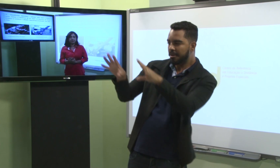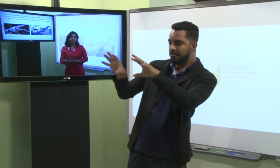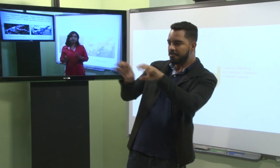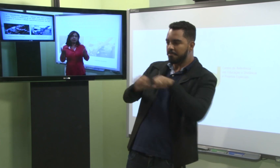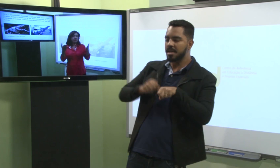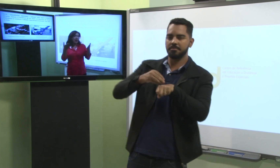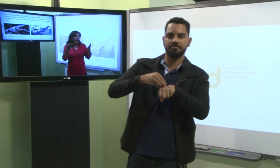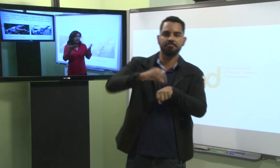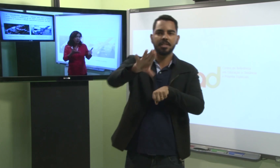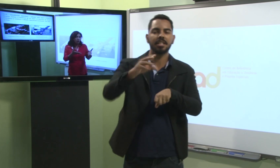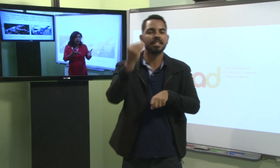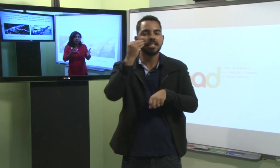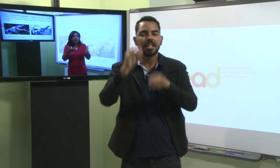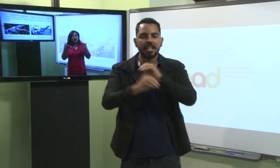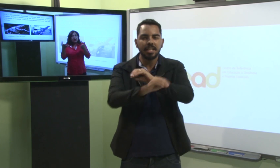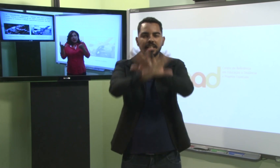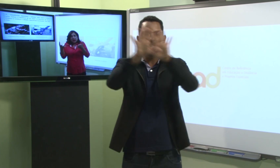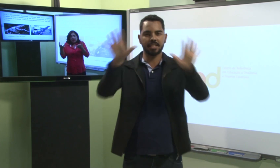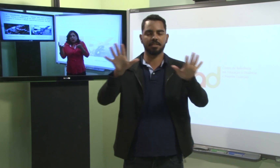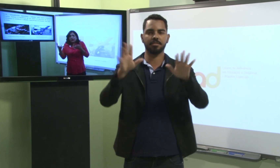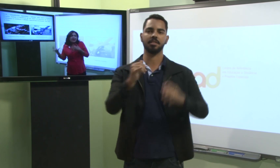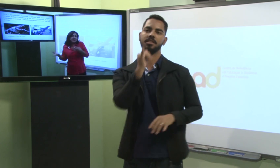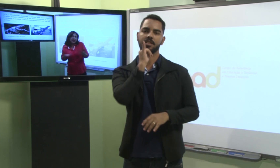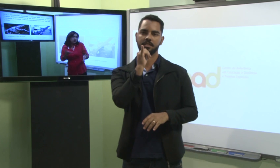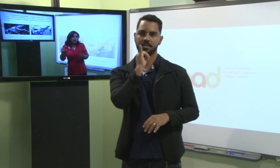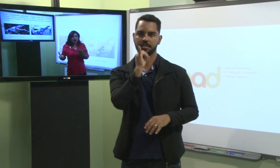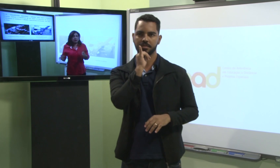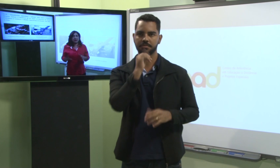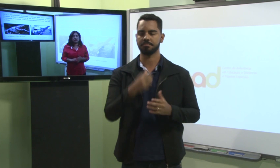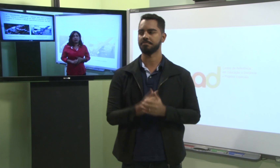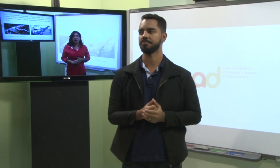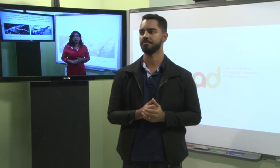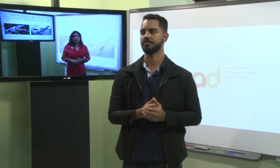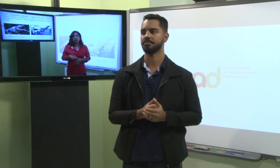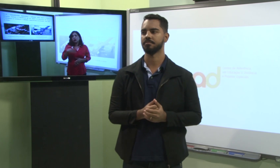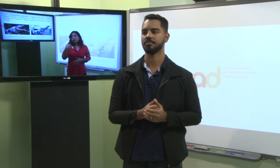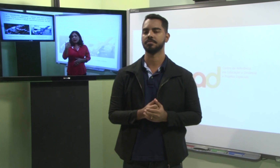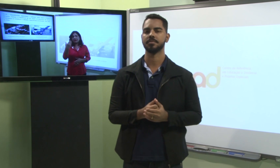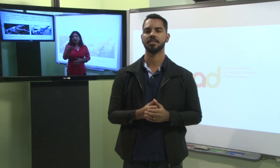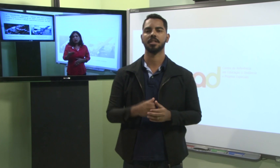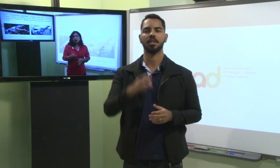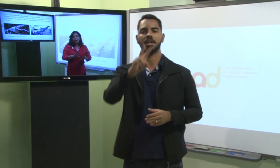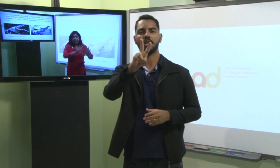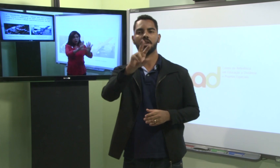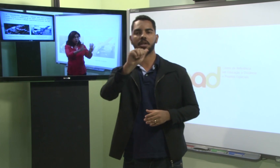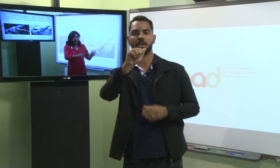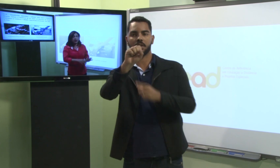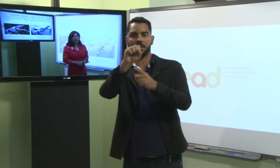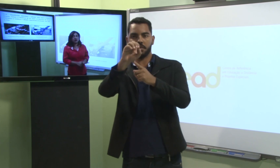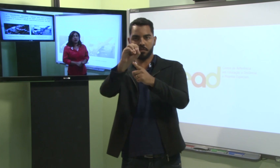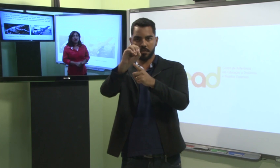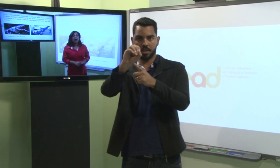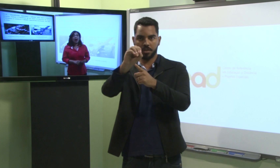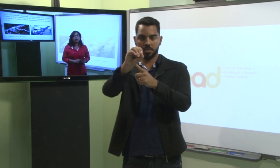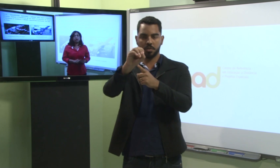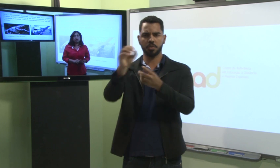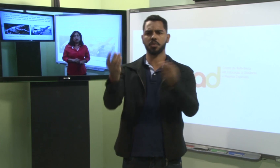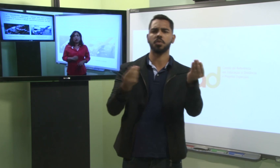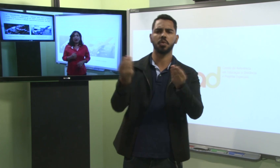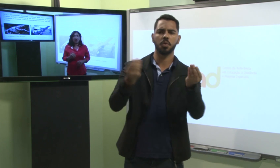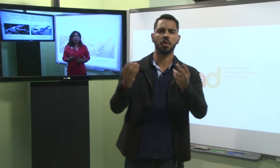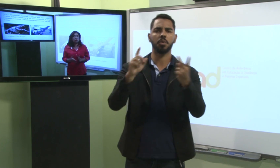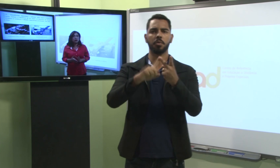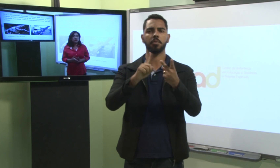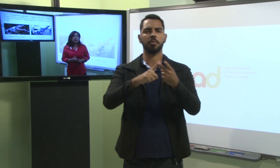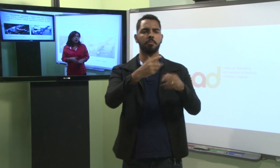exemplo, a forma e o desenho de um determinado vaso, o desenho de um papel de parede, a altura